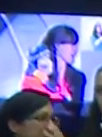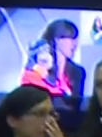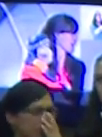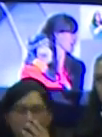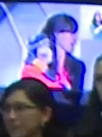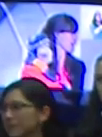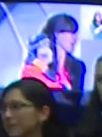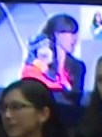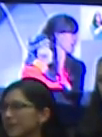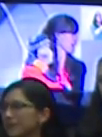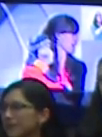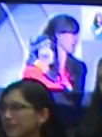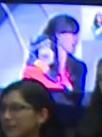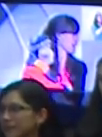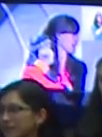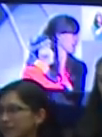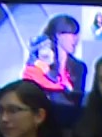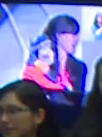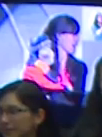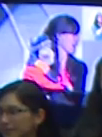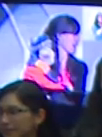Ah, pero vamos a empezar, es donde está la madeja.